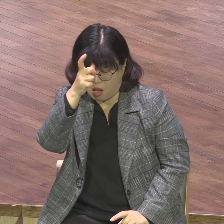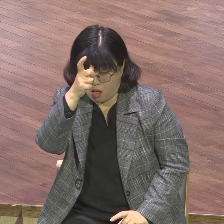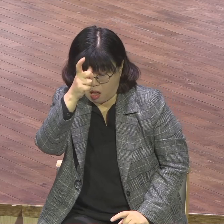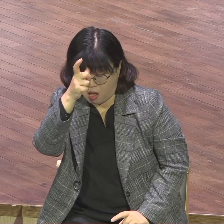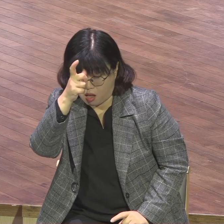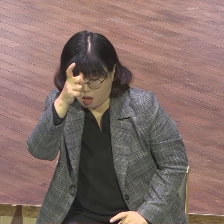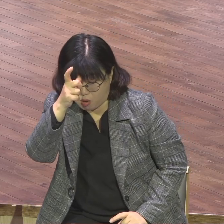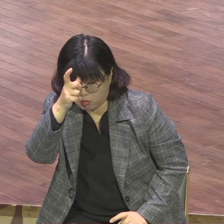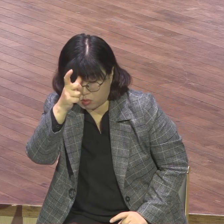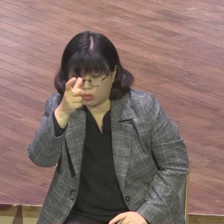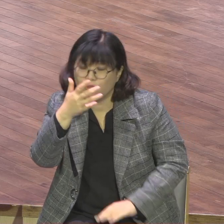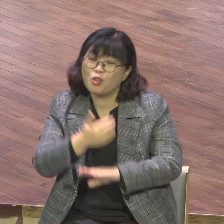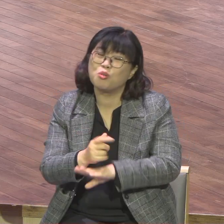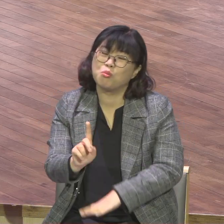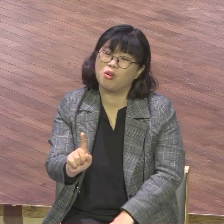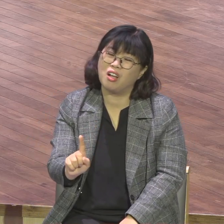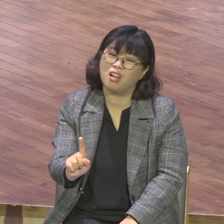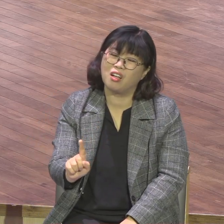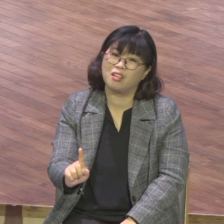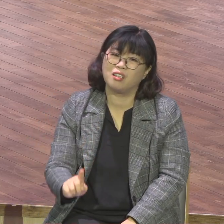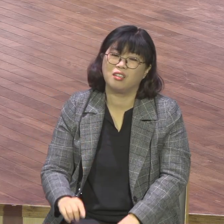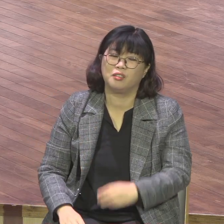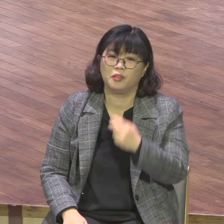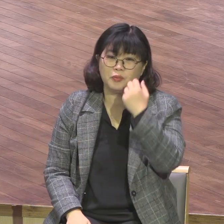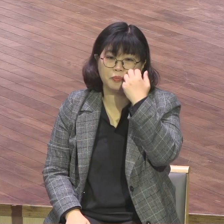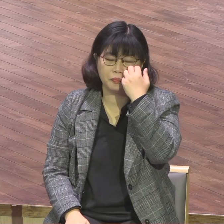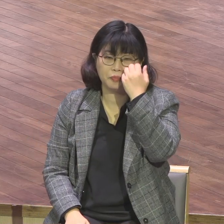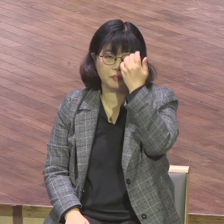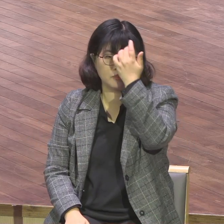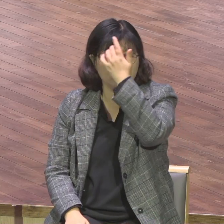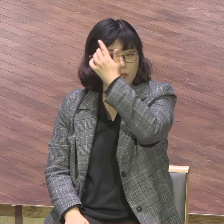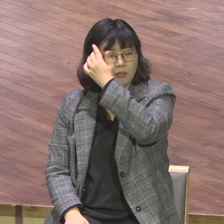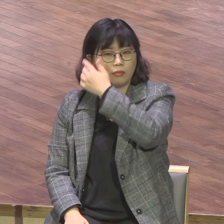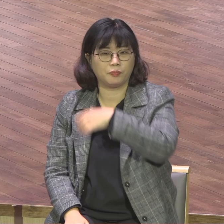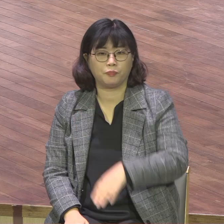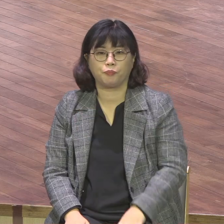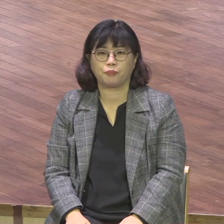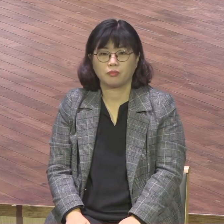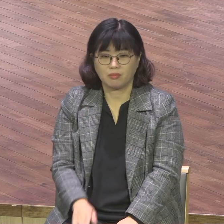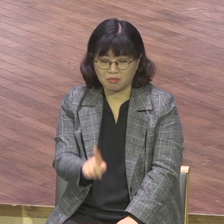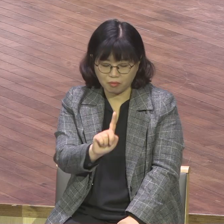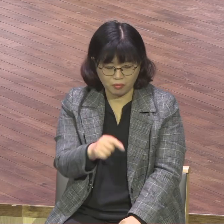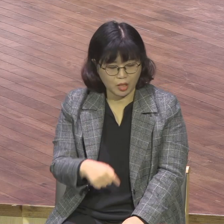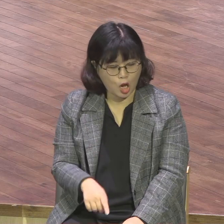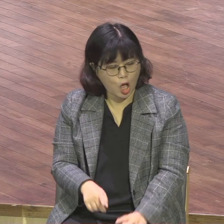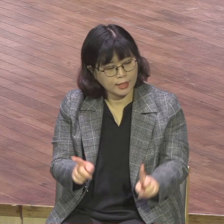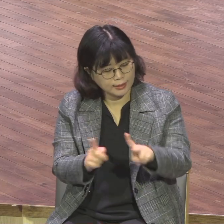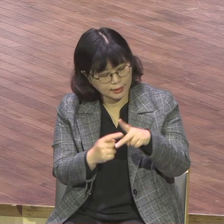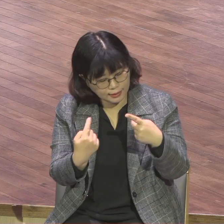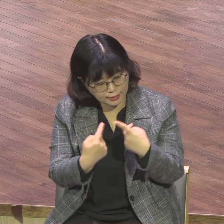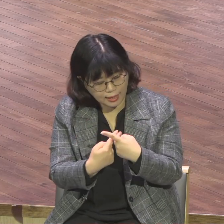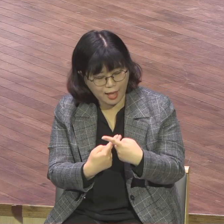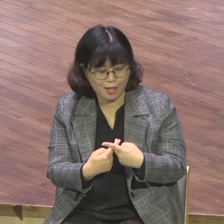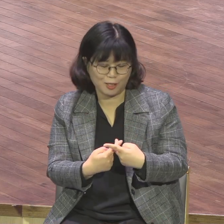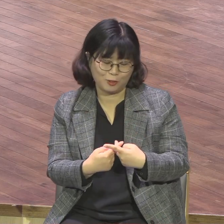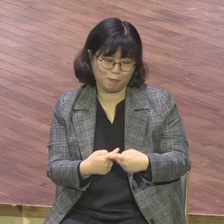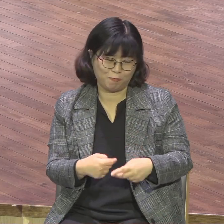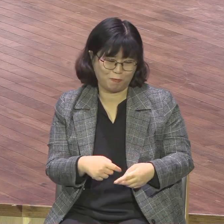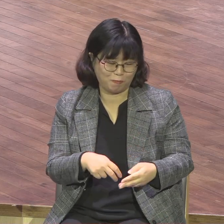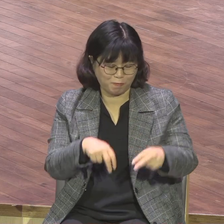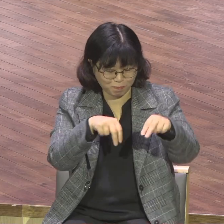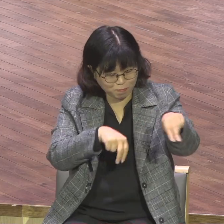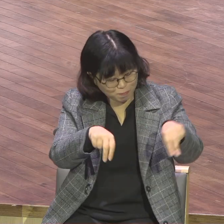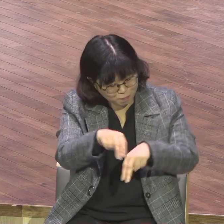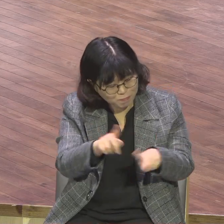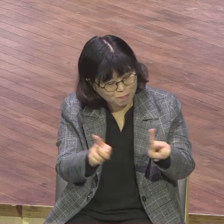가족을 이렇게 배려하고 이해하고 소통할 줄을 몰라요. 자기 주장은 딱 자기가 옳은